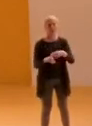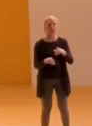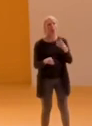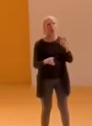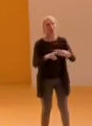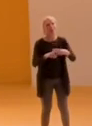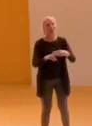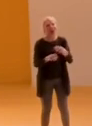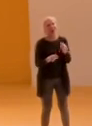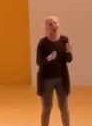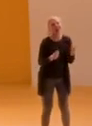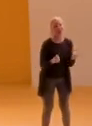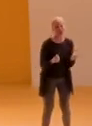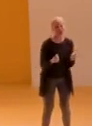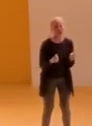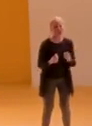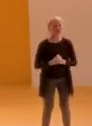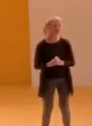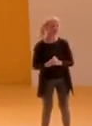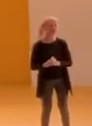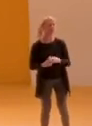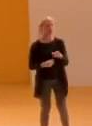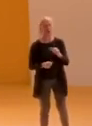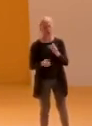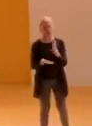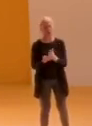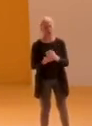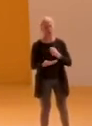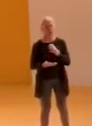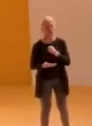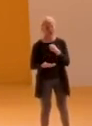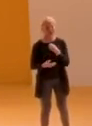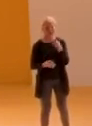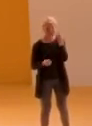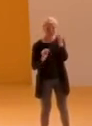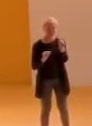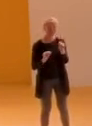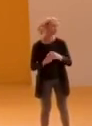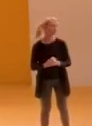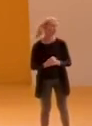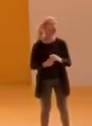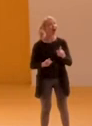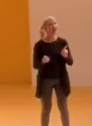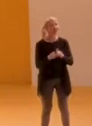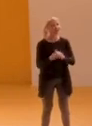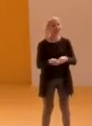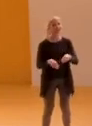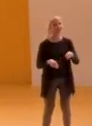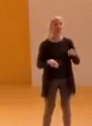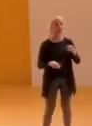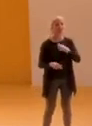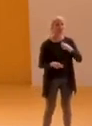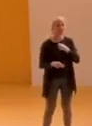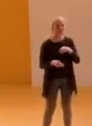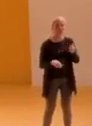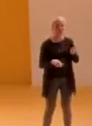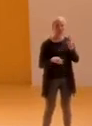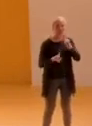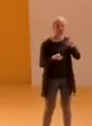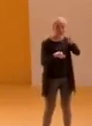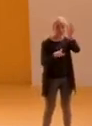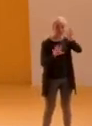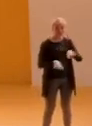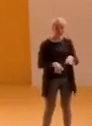gospodarka pieniężna więc to jak gdyby już samo w sobie jest smutne ale smutny Jest również fakt że ta tabela ma dopiero kilka